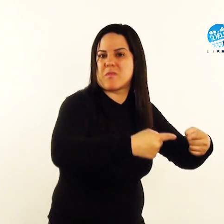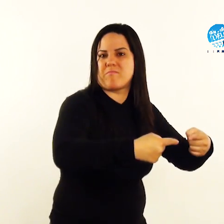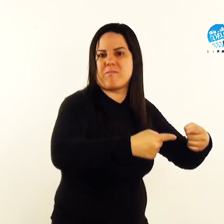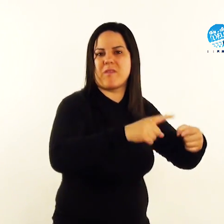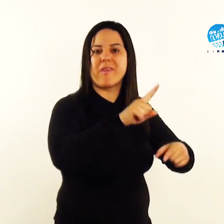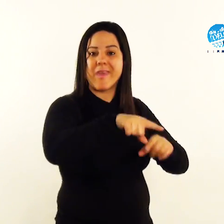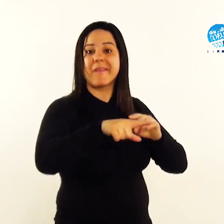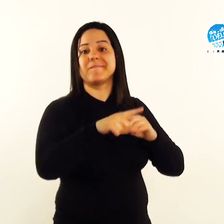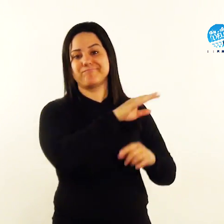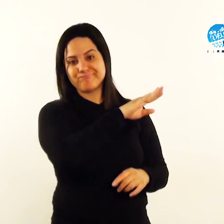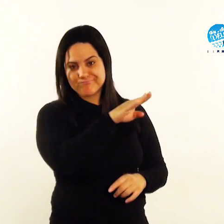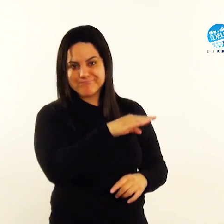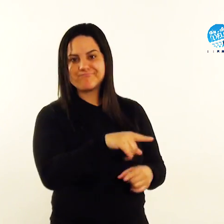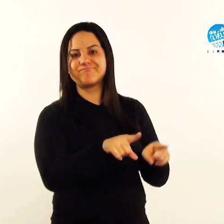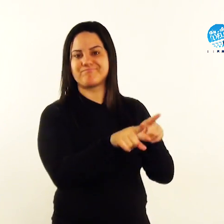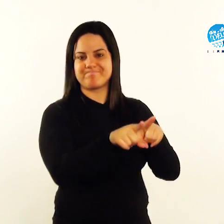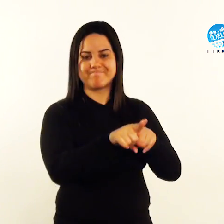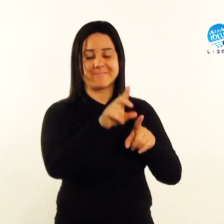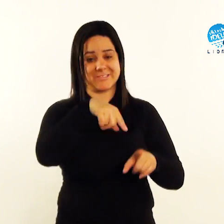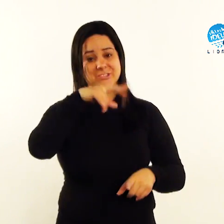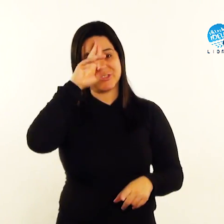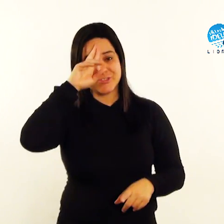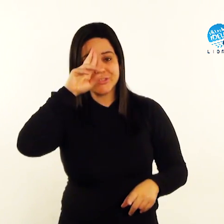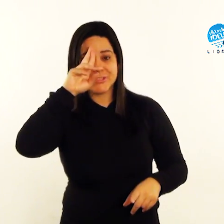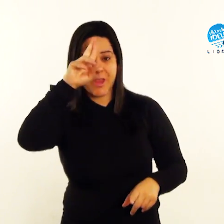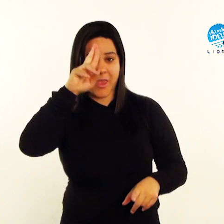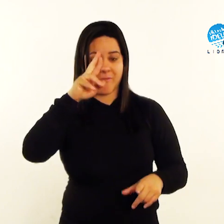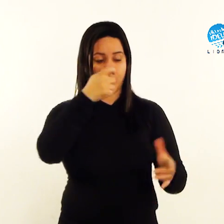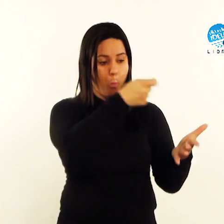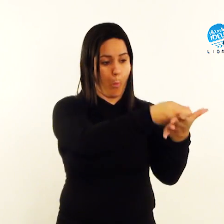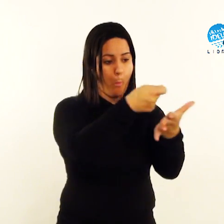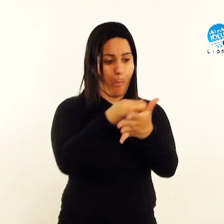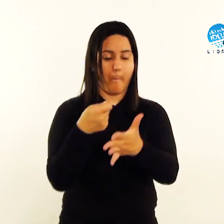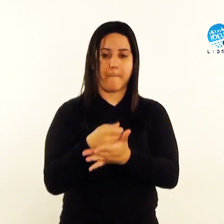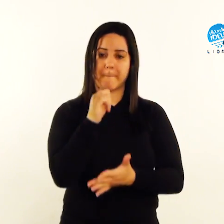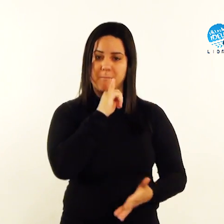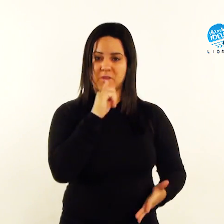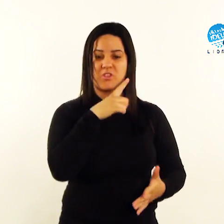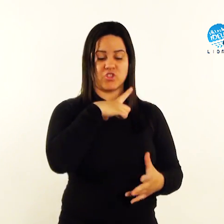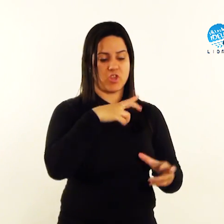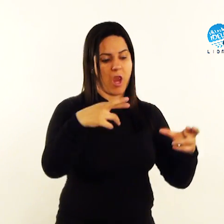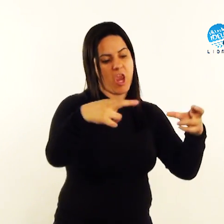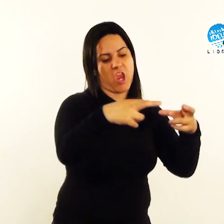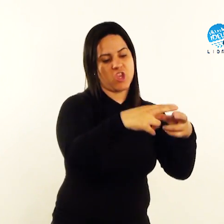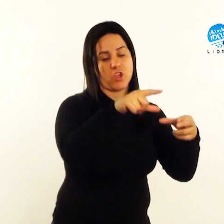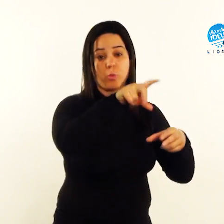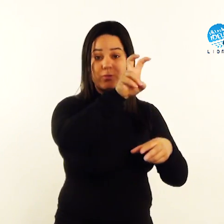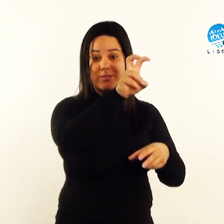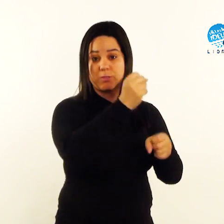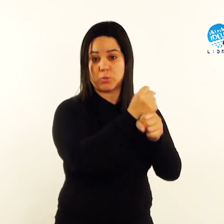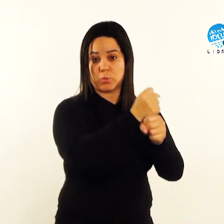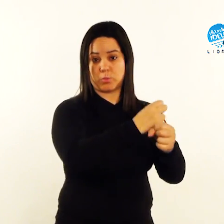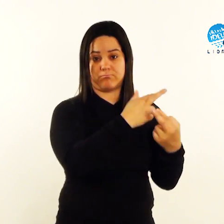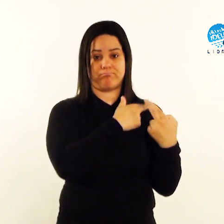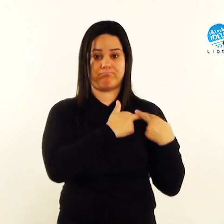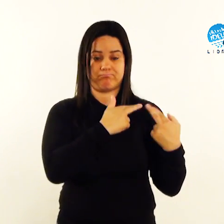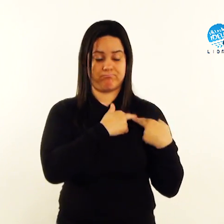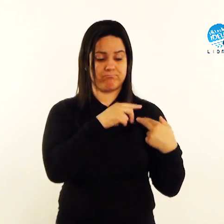era o Zaqueu, o chefe da coletoria de impostos, que tinha comprado aquele lugar por 5 anos, ali,